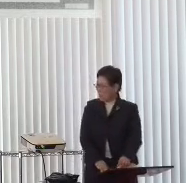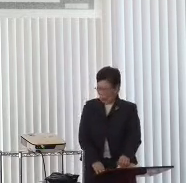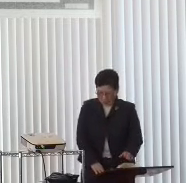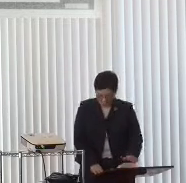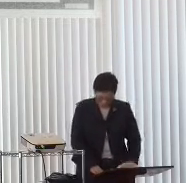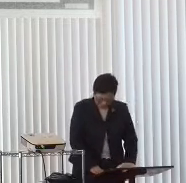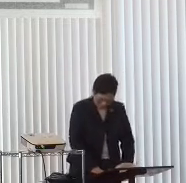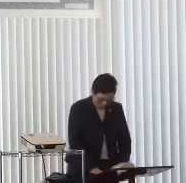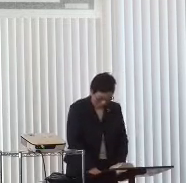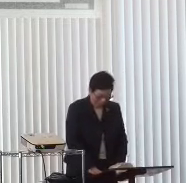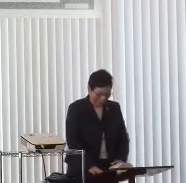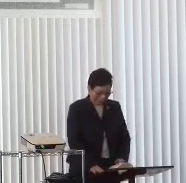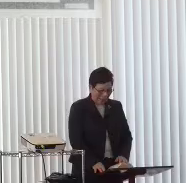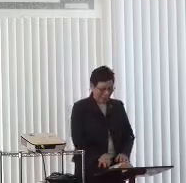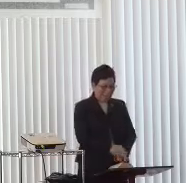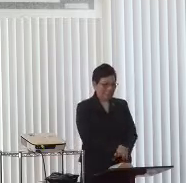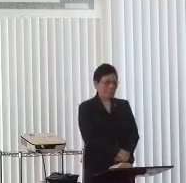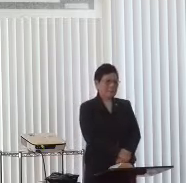ば、